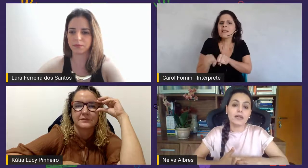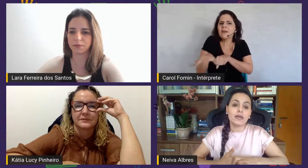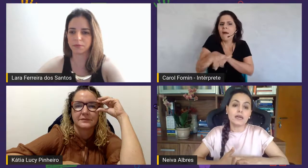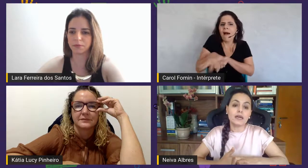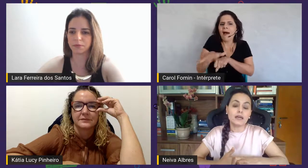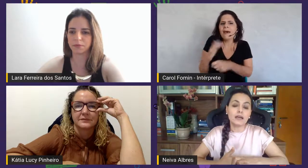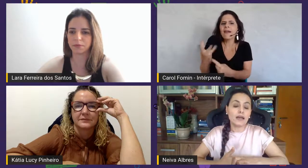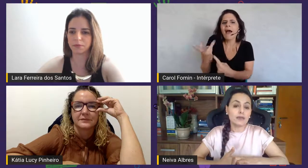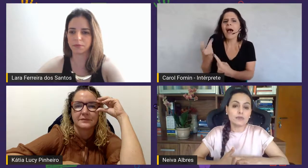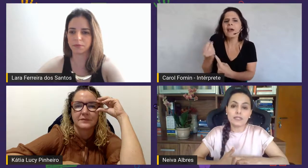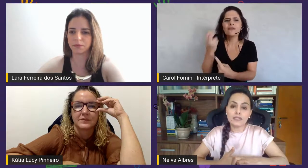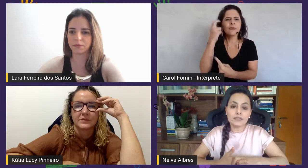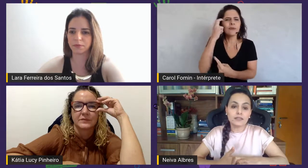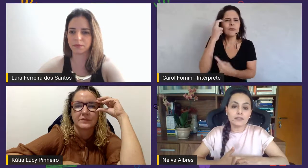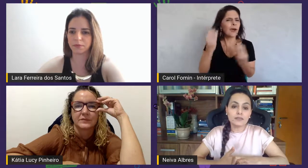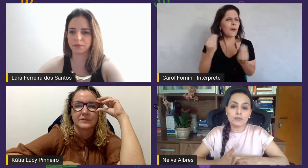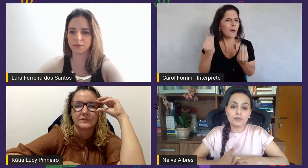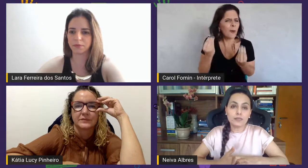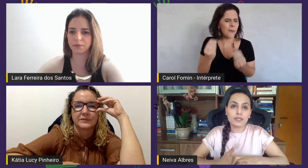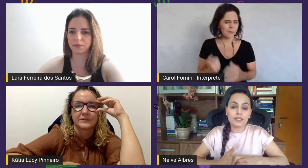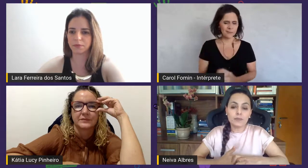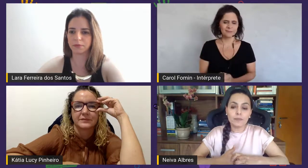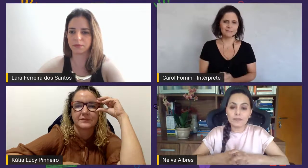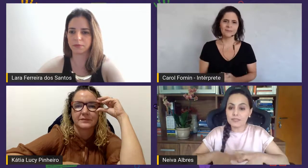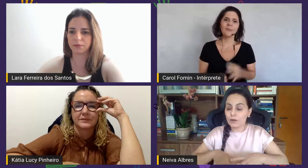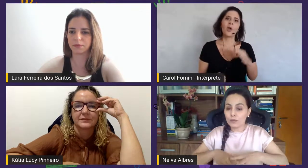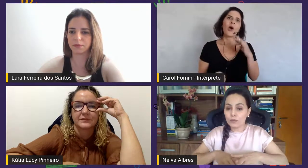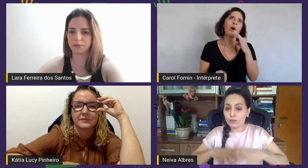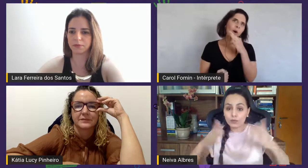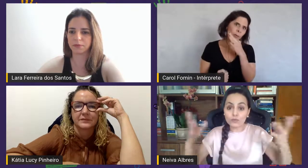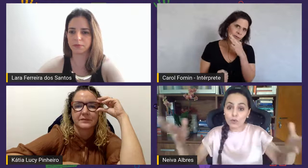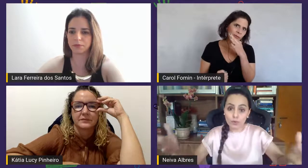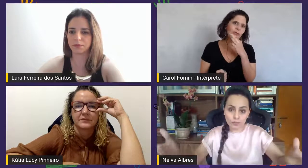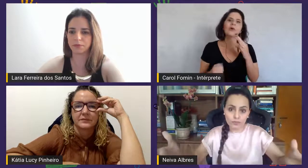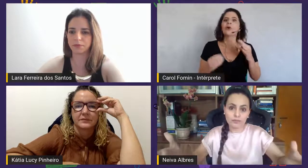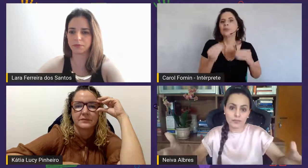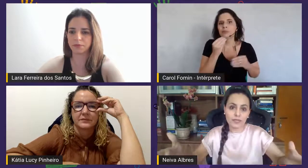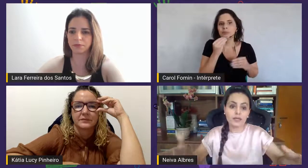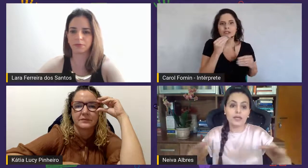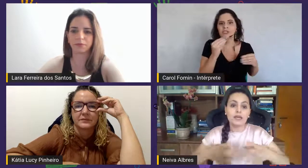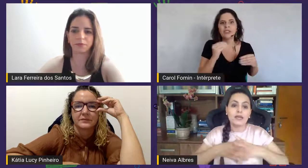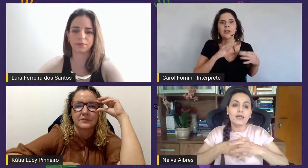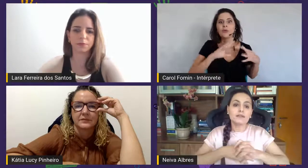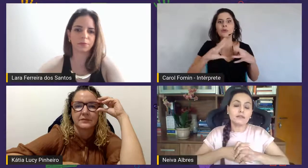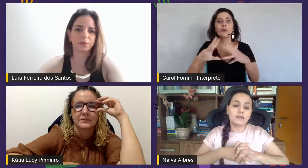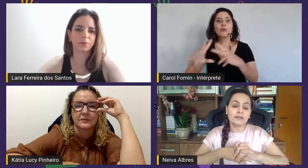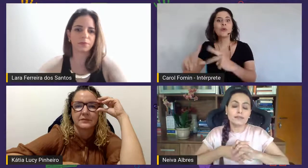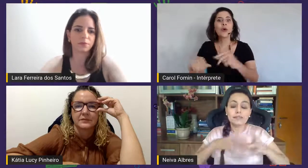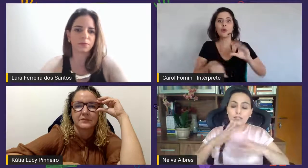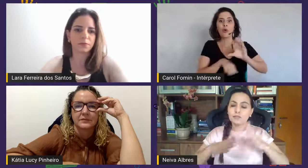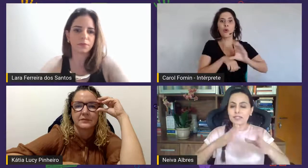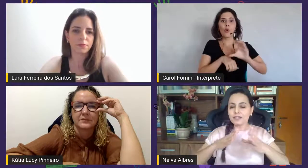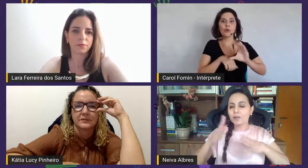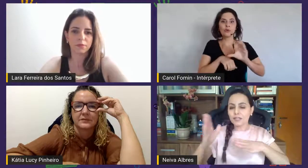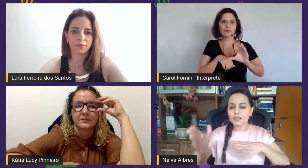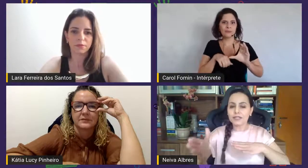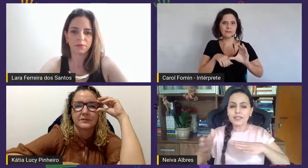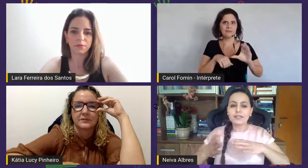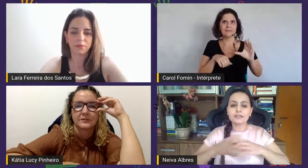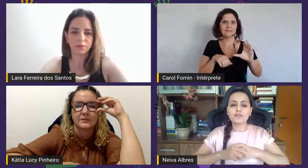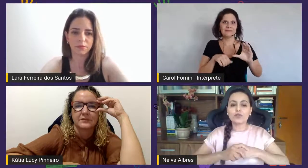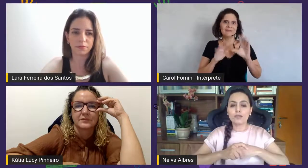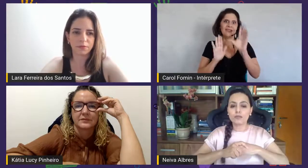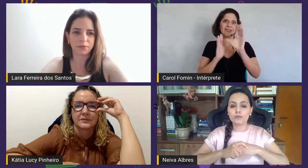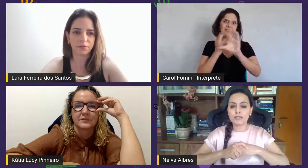né? Claro que isso poderia perpassar o curso todo, né? Tentando responder inicialmente